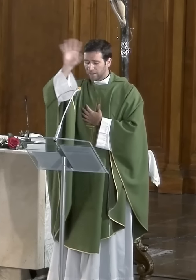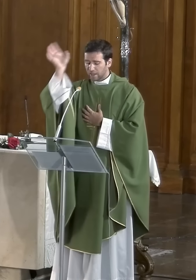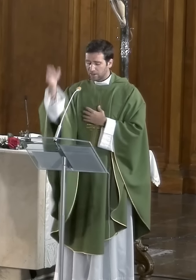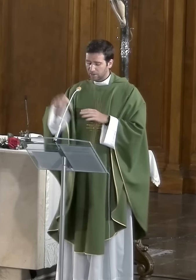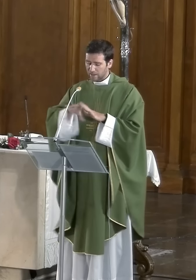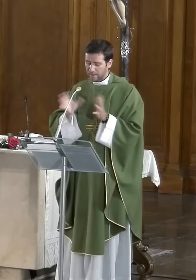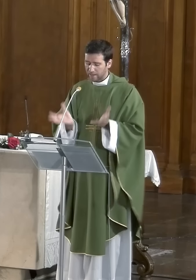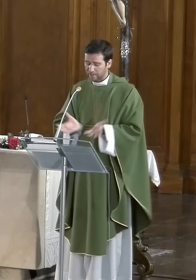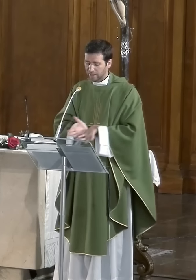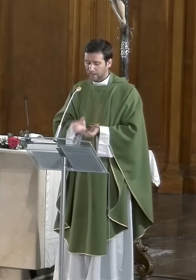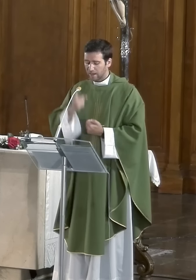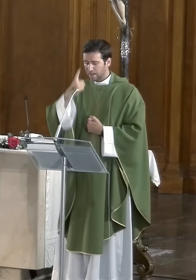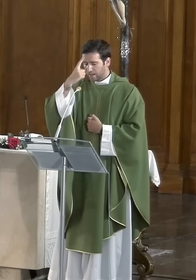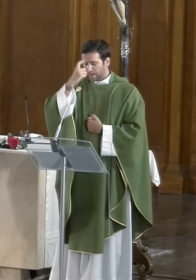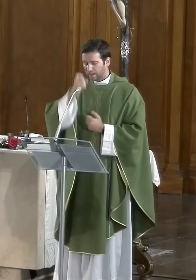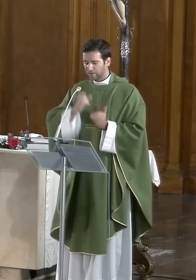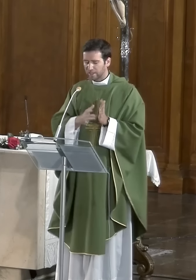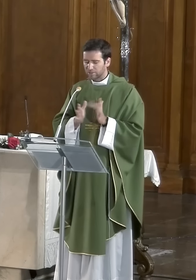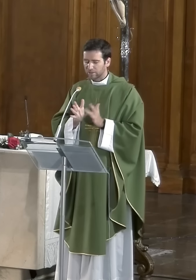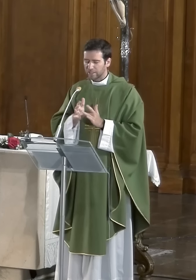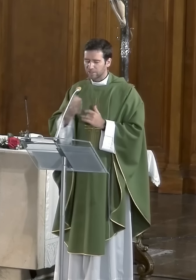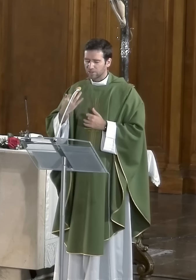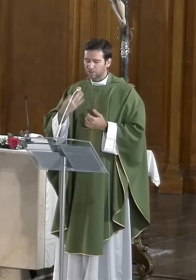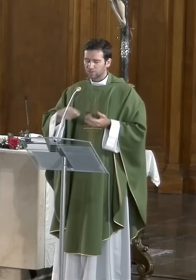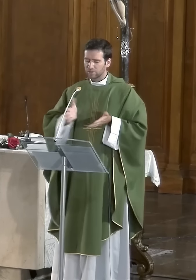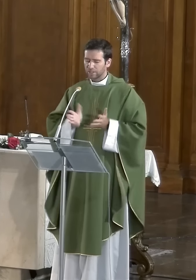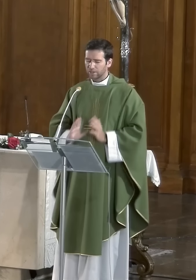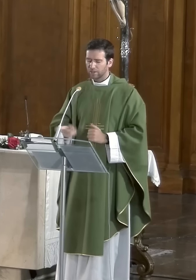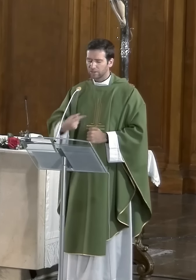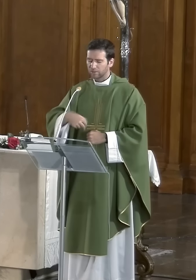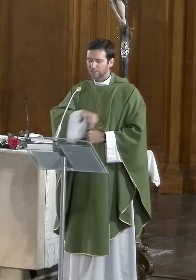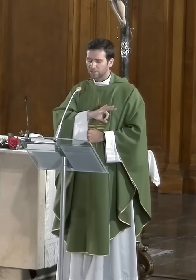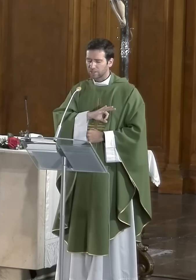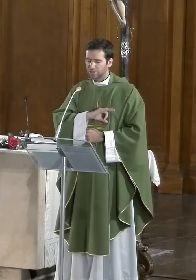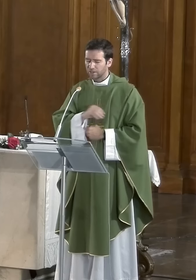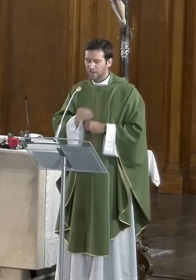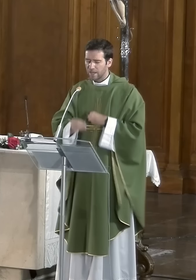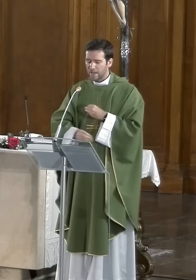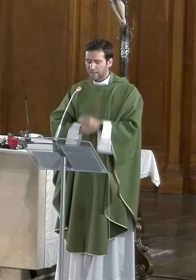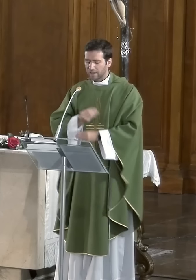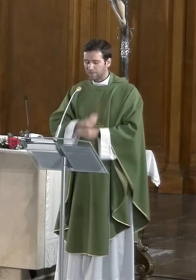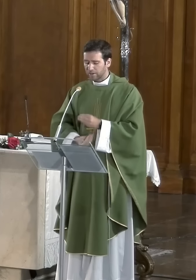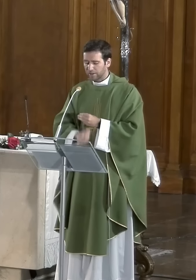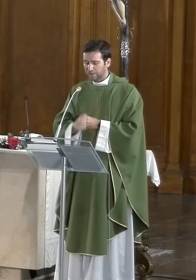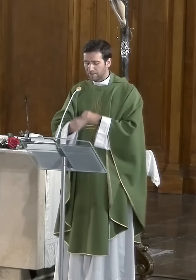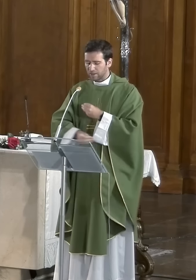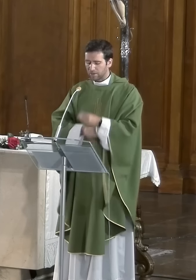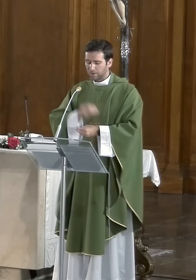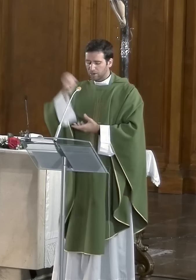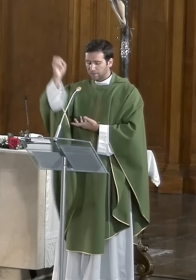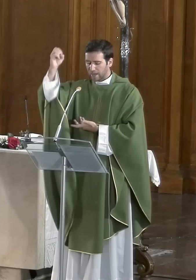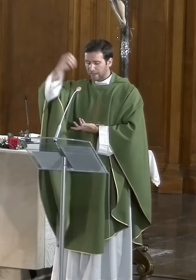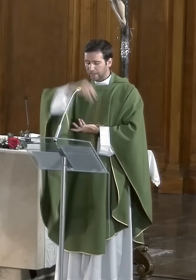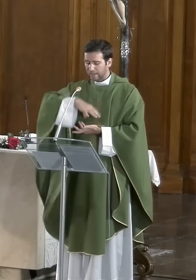cielo y de la tierra. Creo en Jesucristo, su único Hijo, nuestro Señor, que fue concebido por obra y gracia